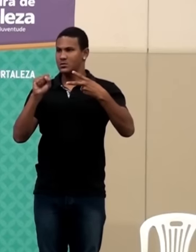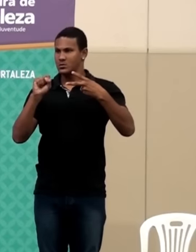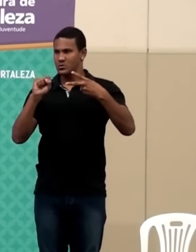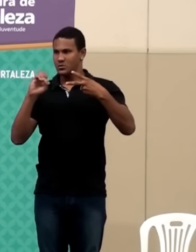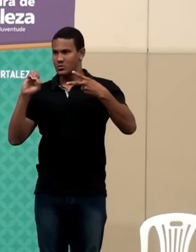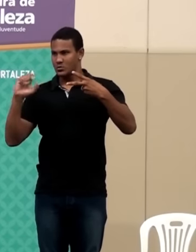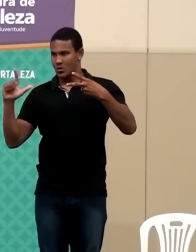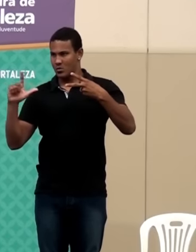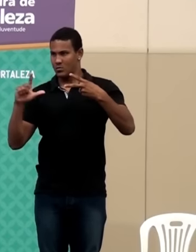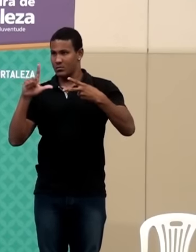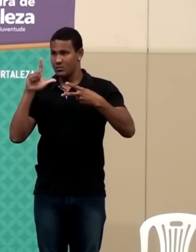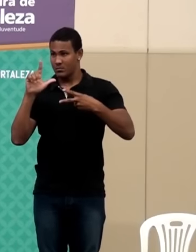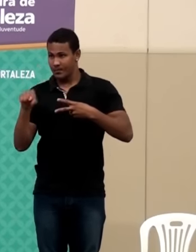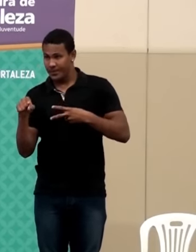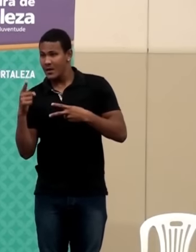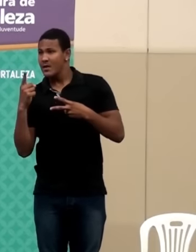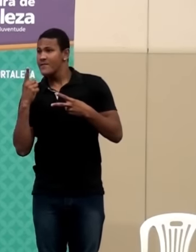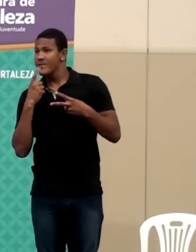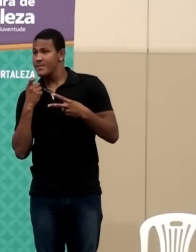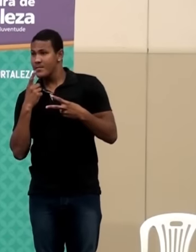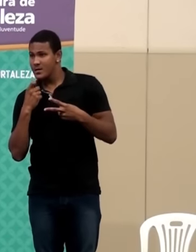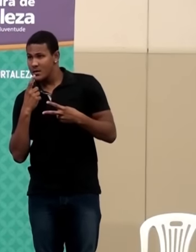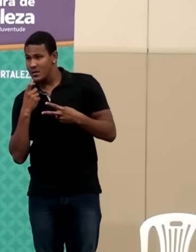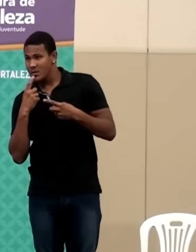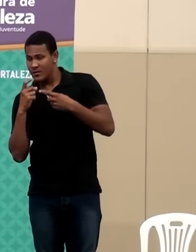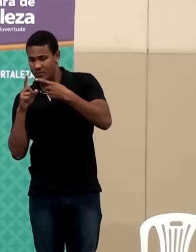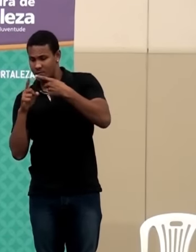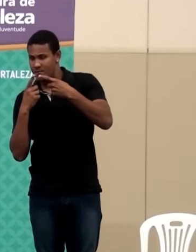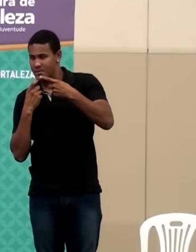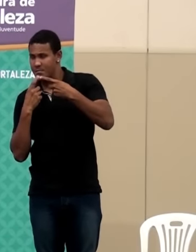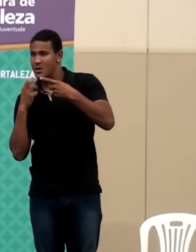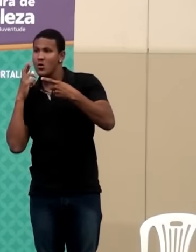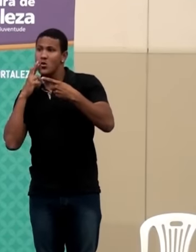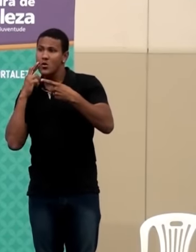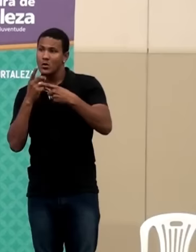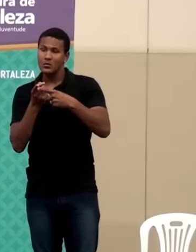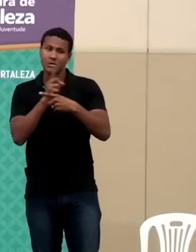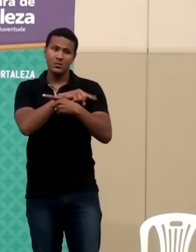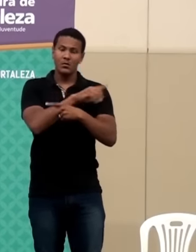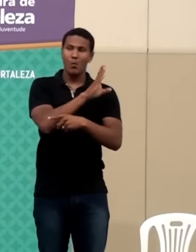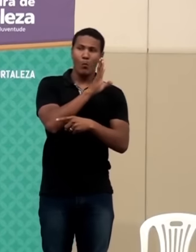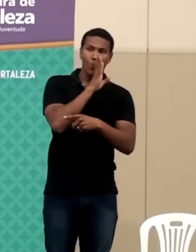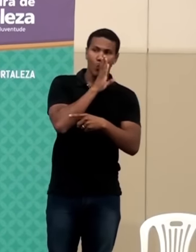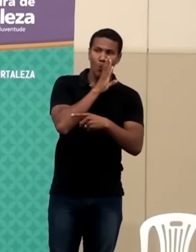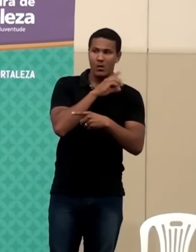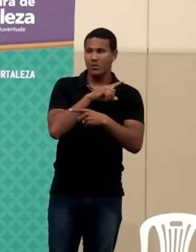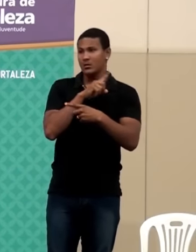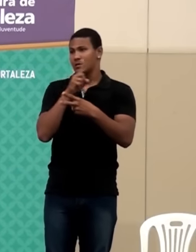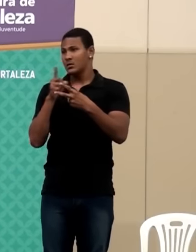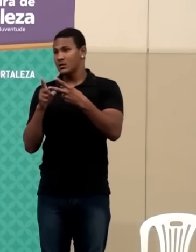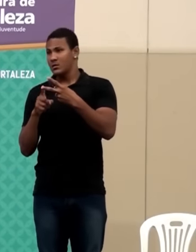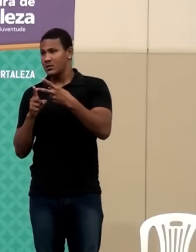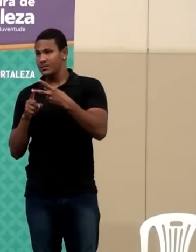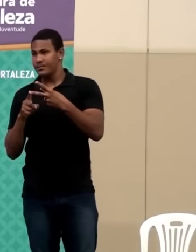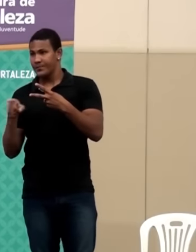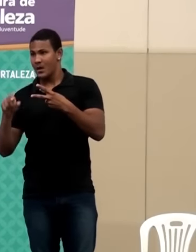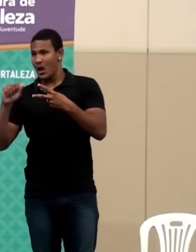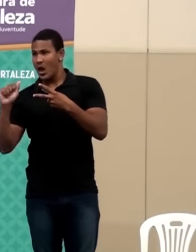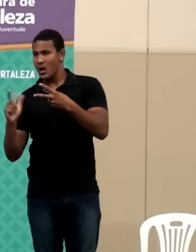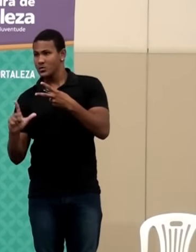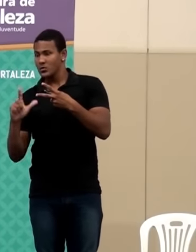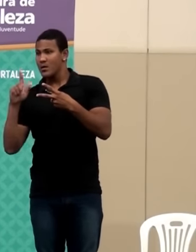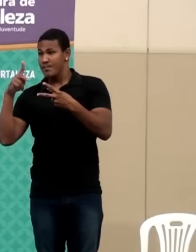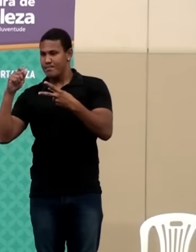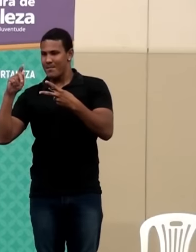Meio ácido, incolor. Papel de tornassol, meio básico, azul. Meio